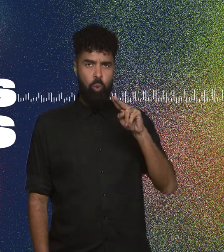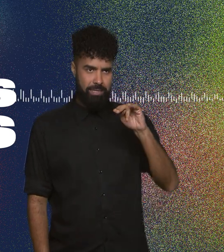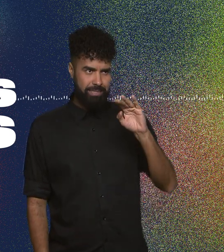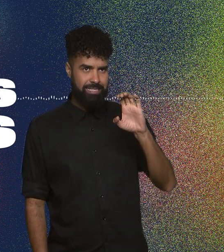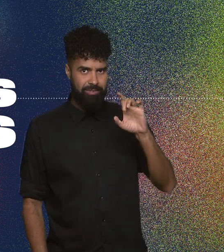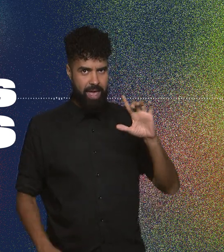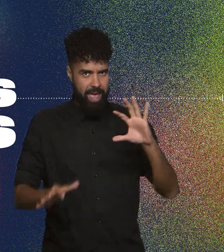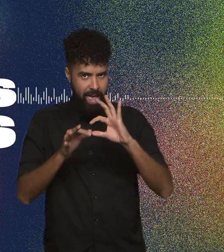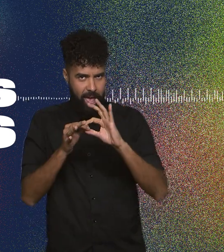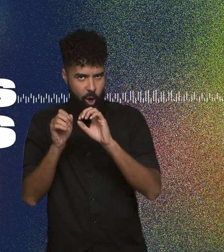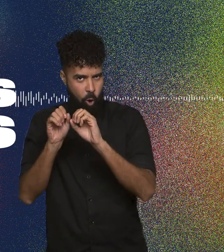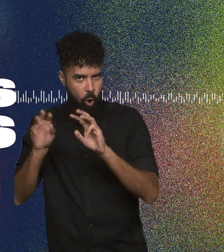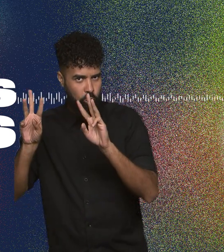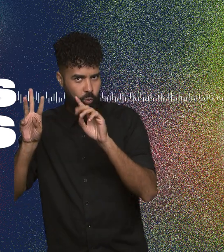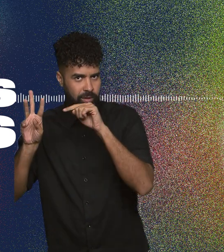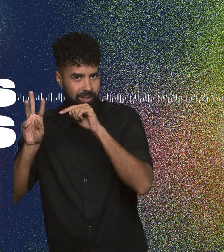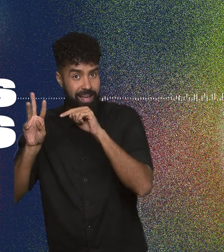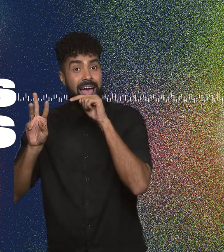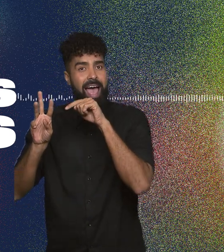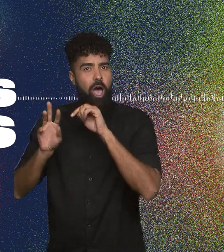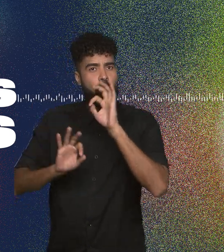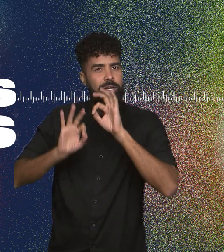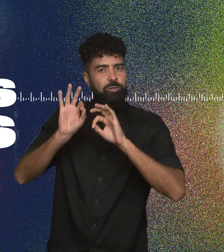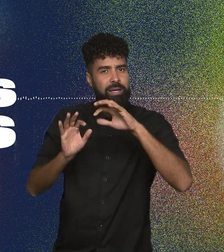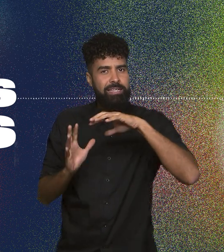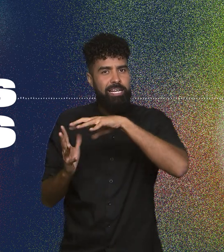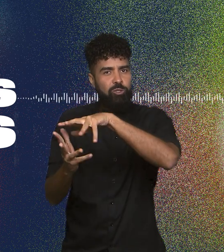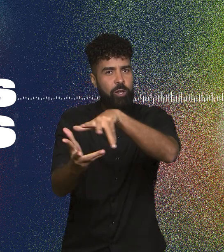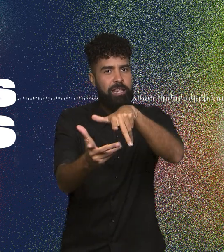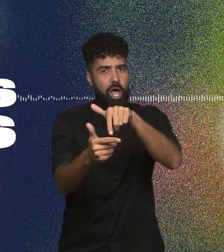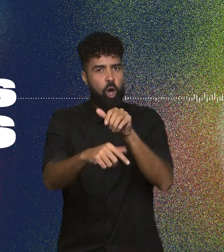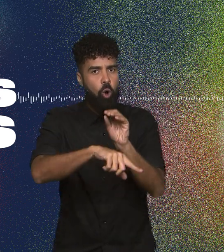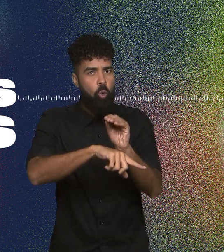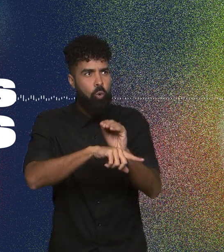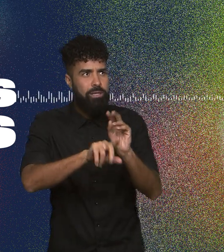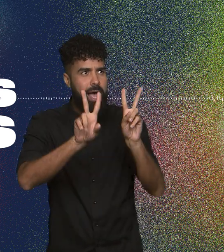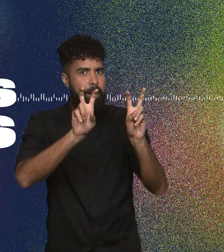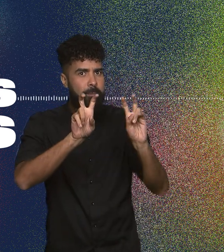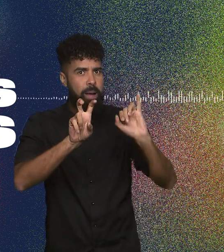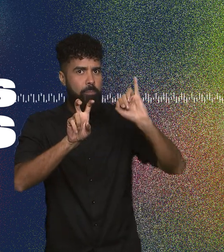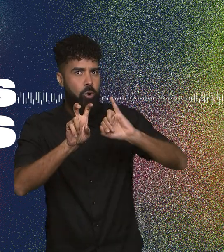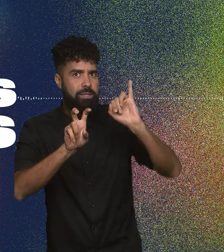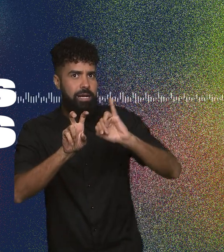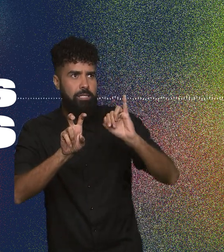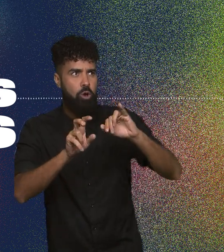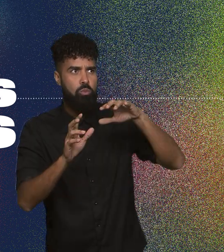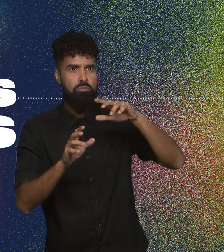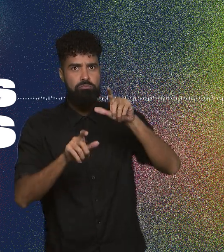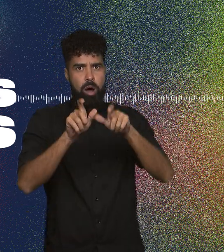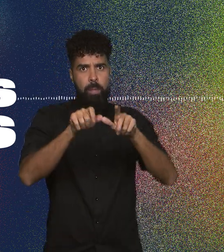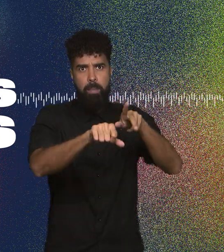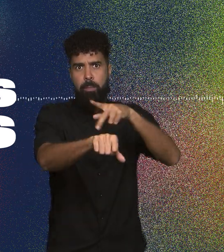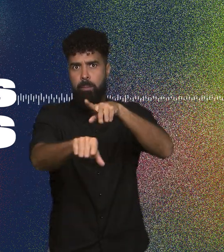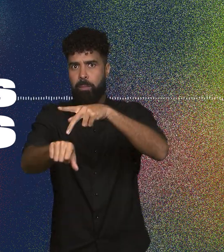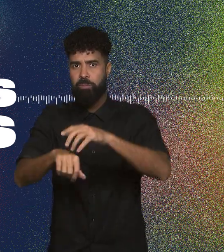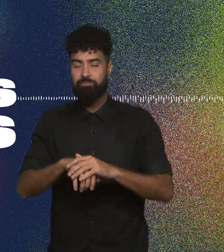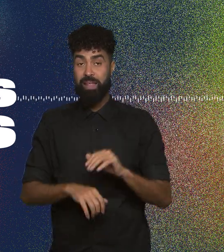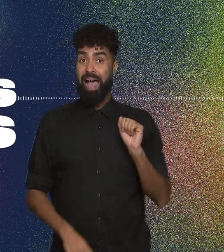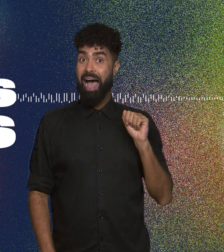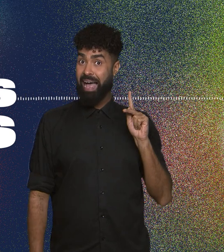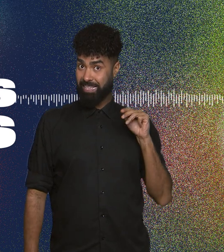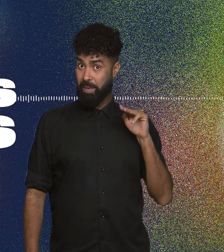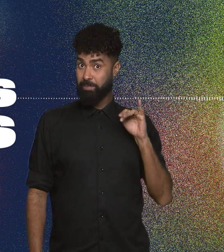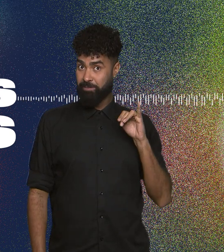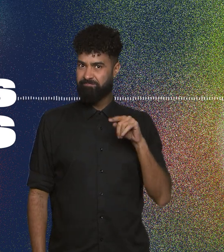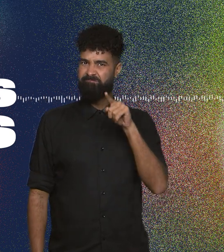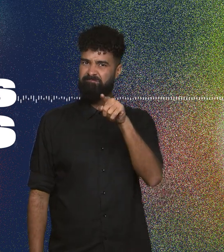ONU, lembra? Aquela organização internacional que cuida das coisas importantes para o mundo todo. Mais uma vez, vocês